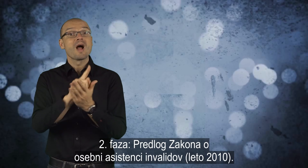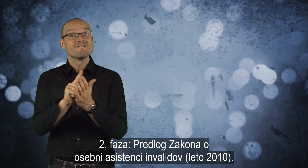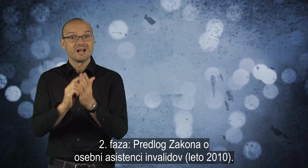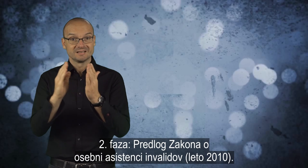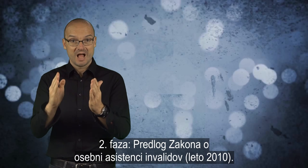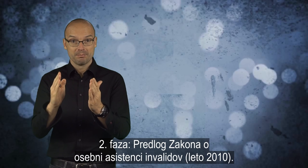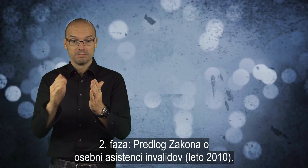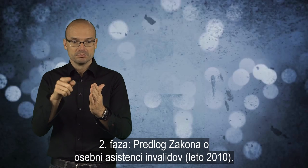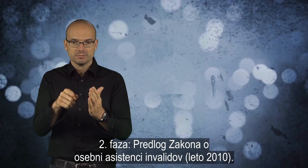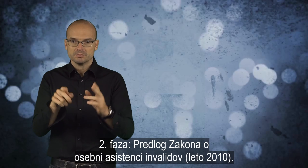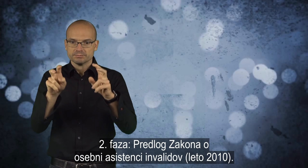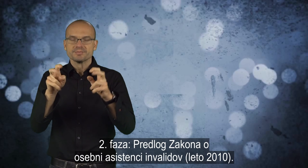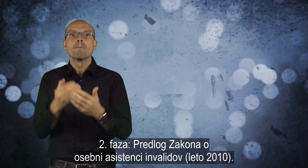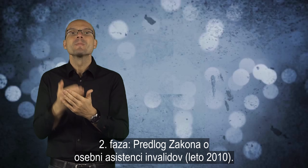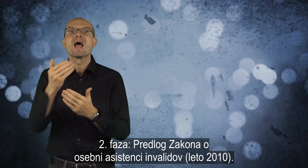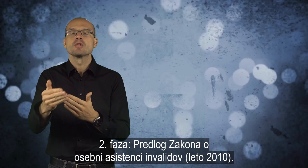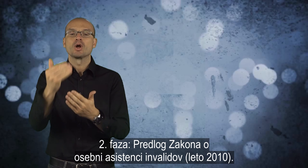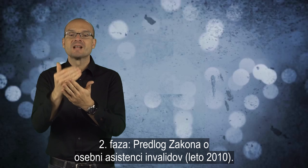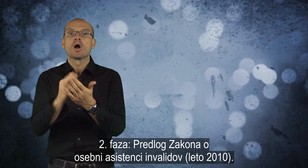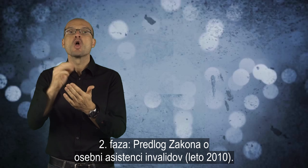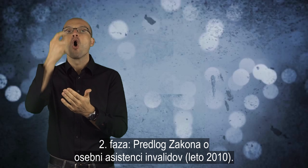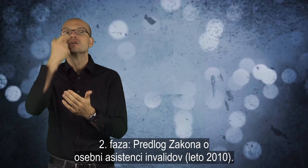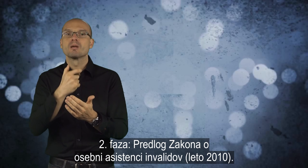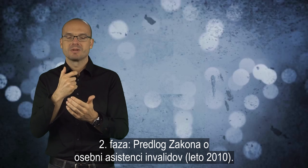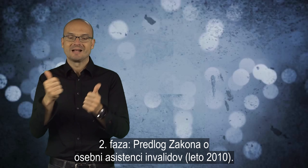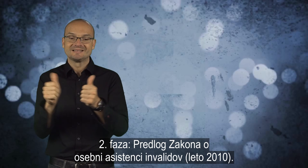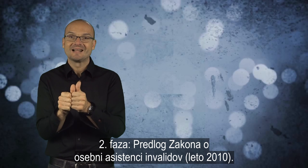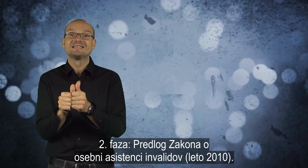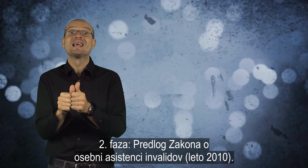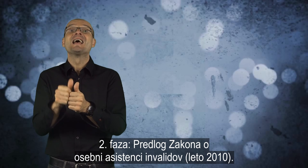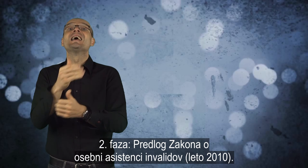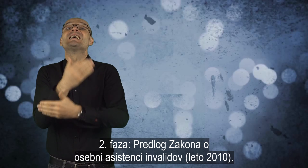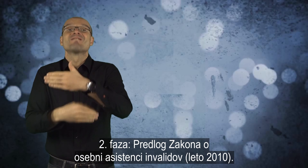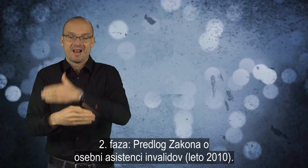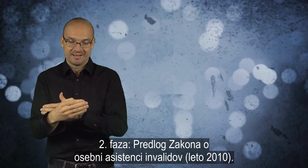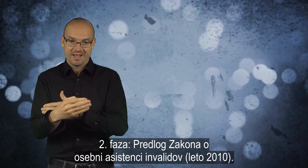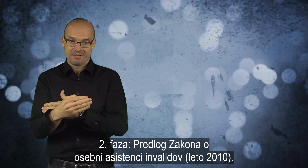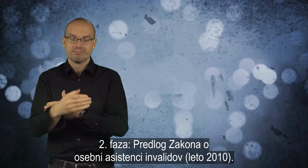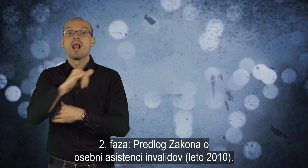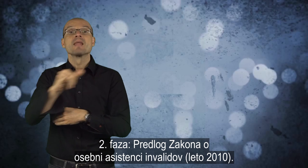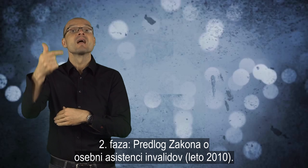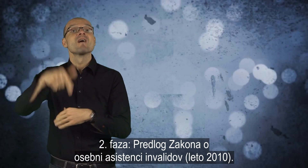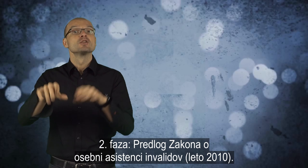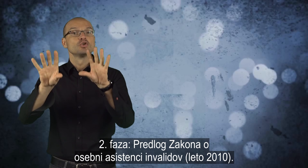Druga faza. Predlog zakona o osebni asistenci invalidov, leto 2010.